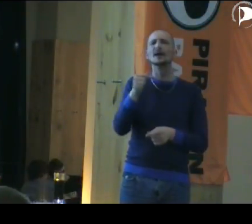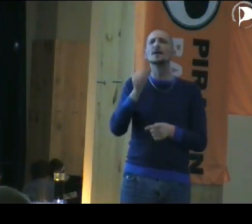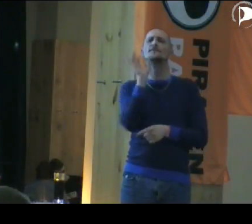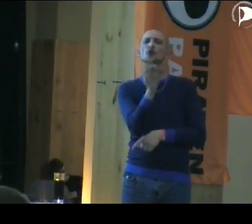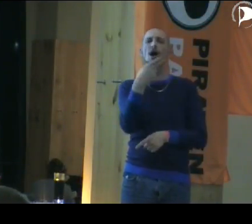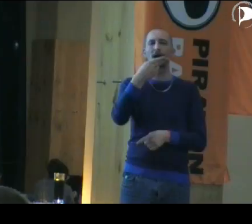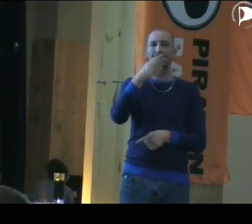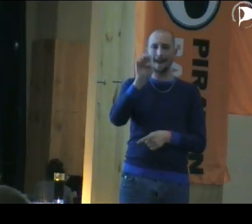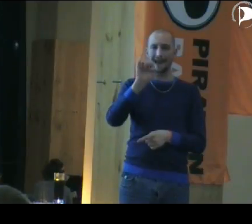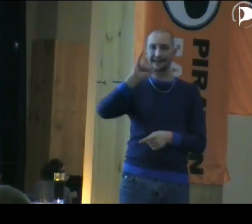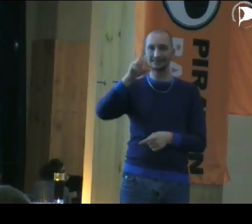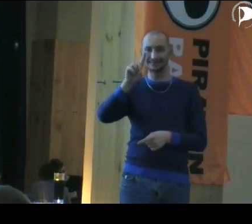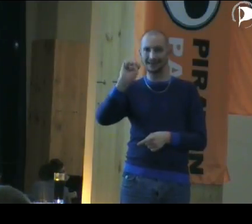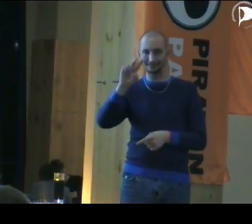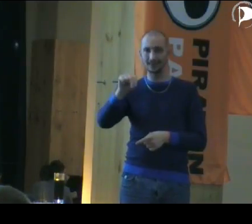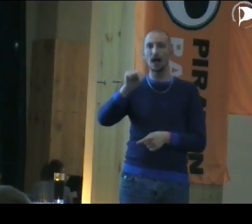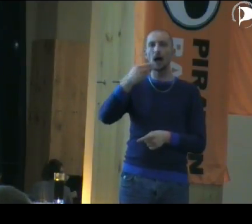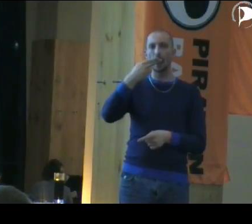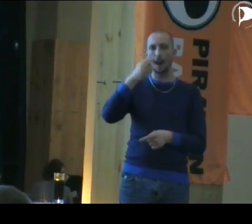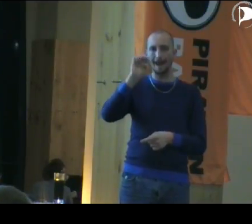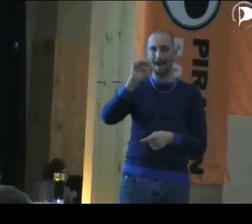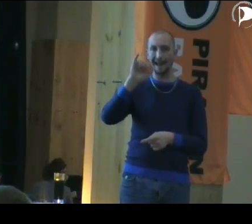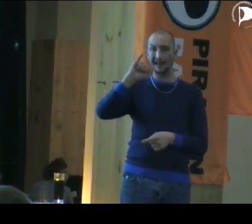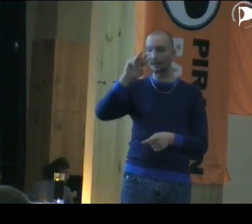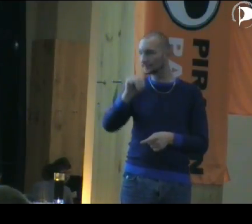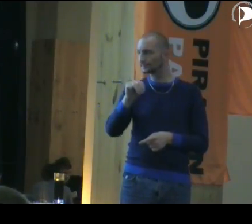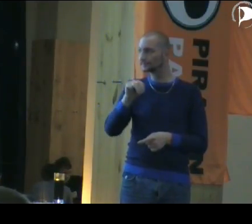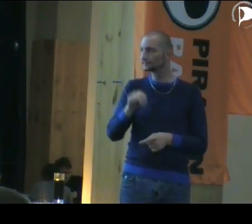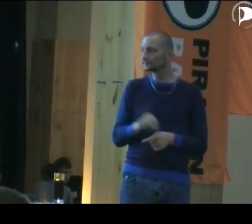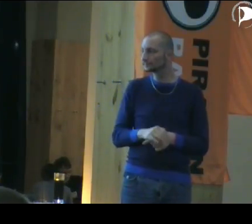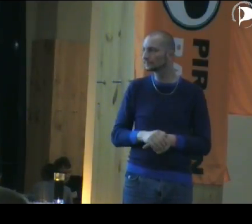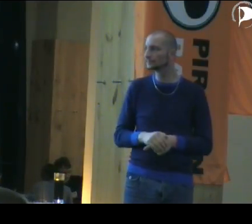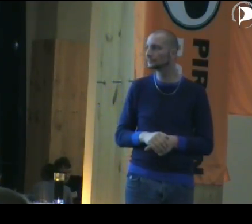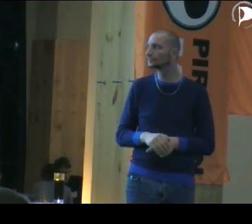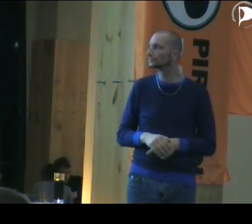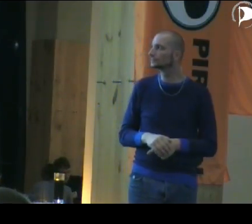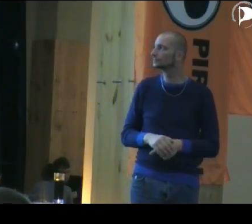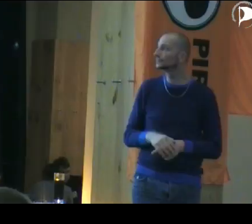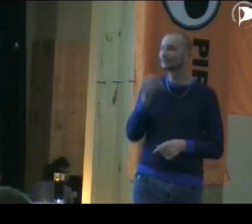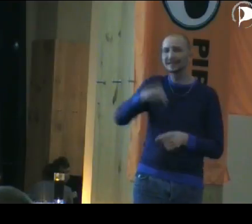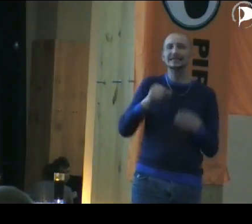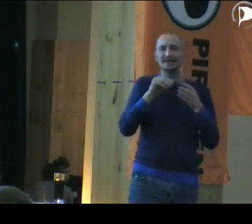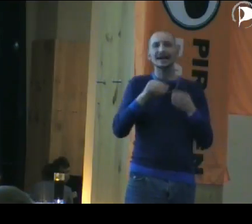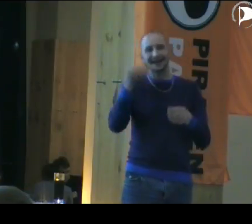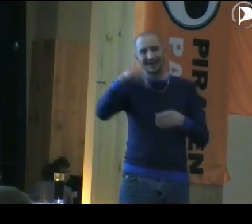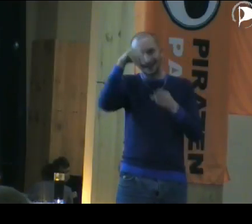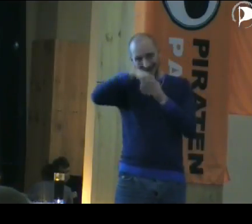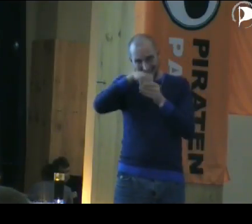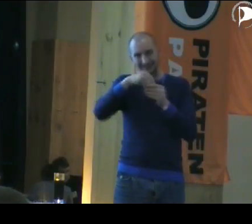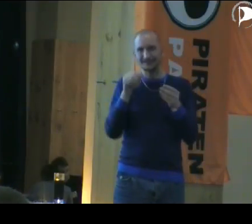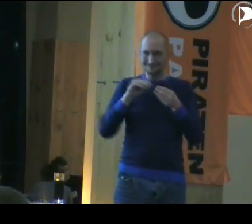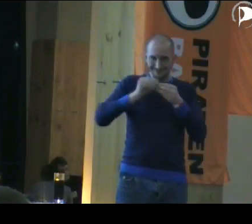noch niemals gehört hat keine police freitag im kollektor es ist kompliziert aber ich finde es jedenfalls